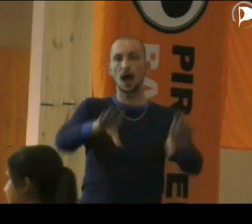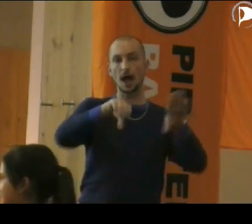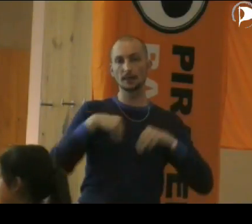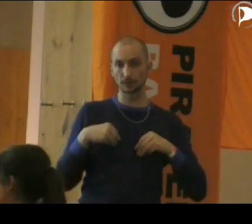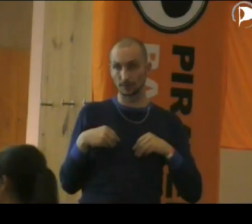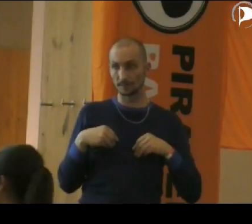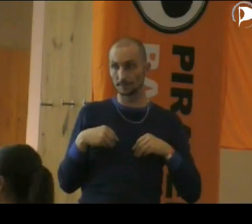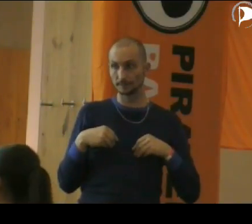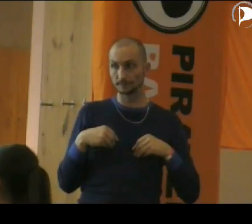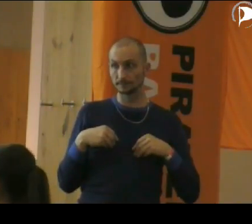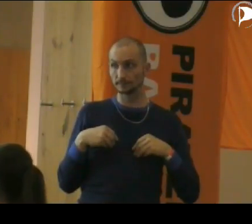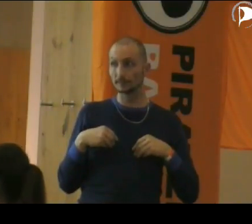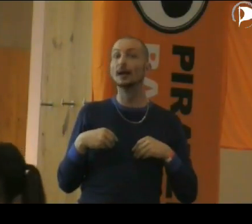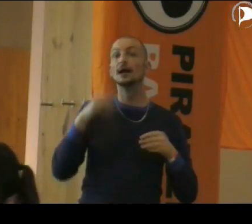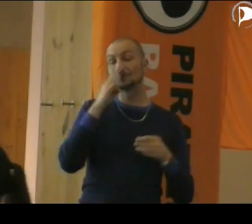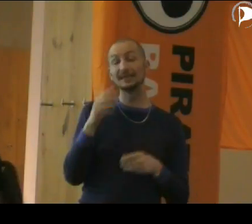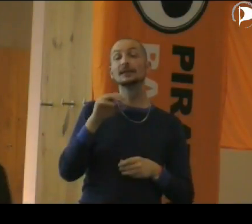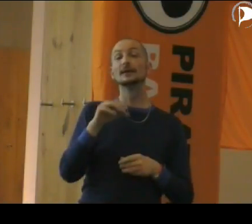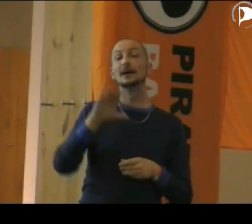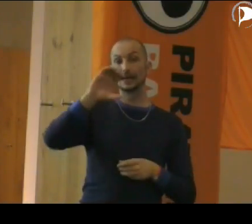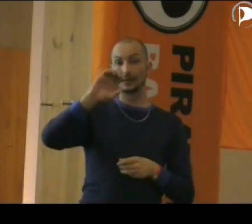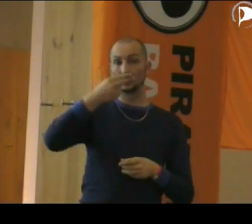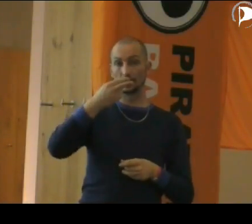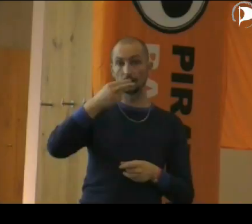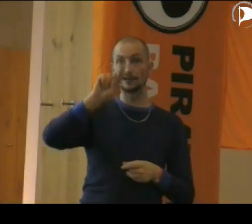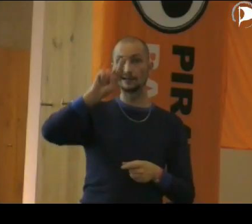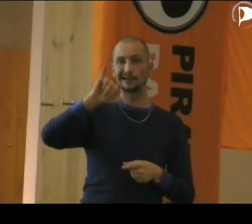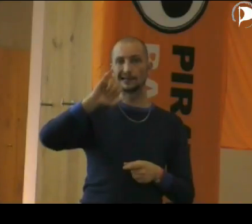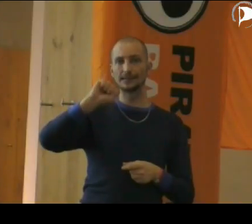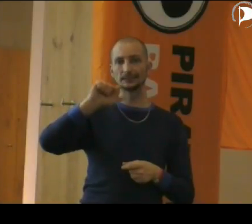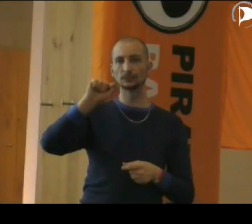und im fall als auch hier reagiert dafür haben wir